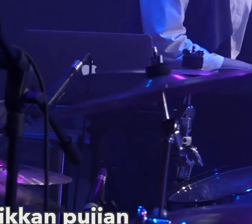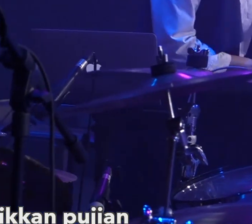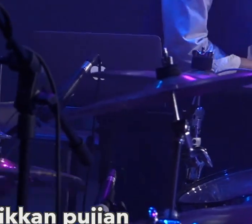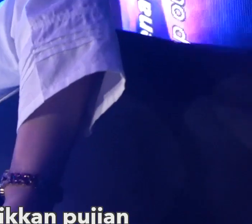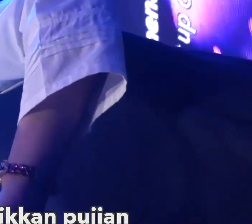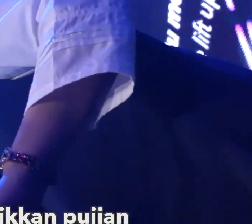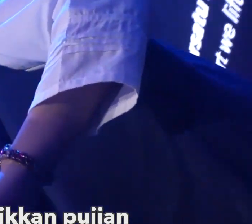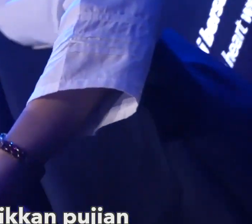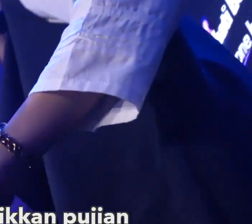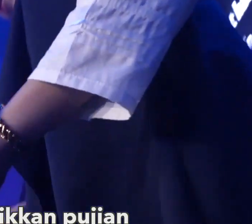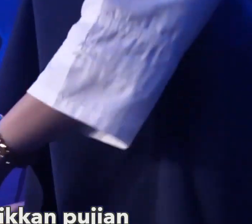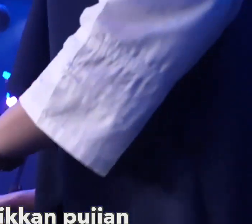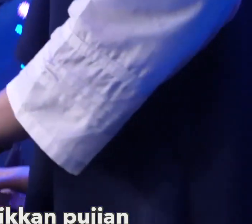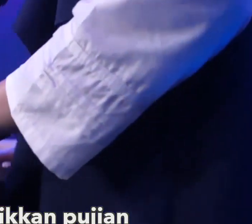bersatu,